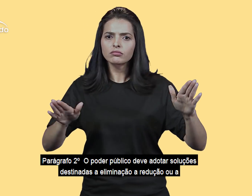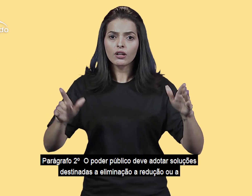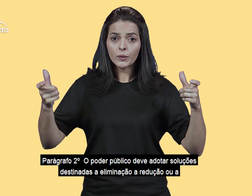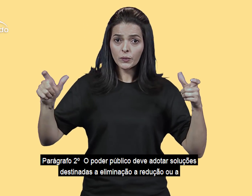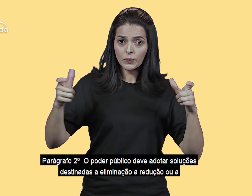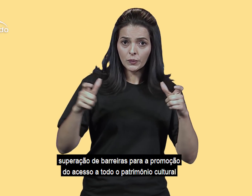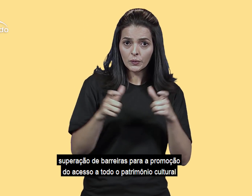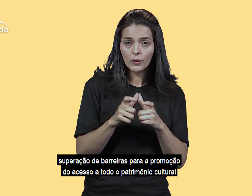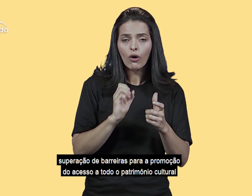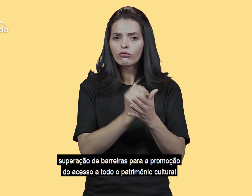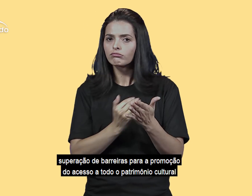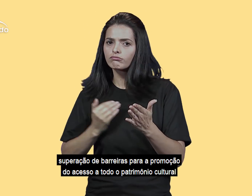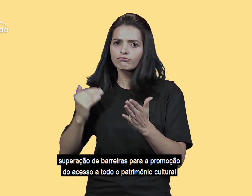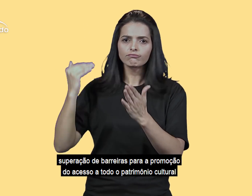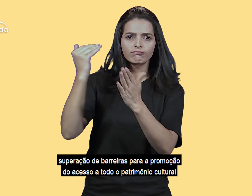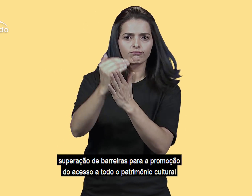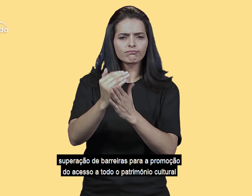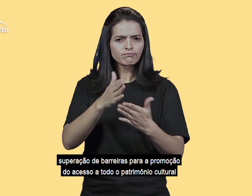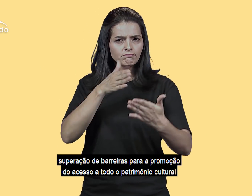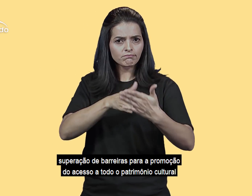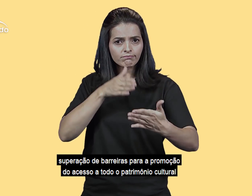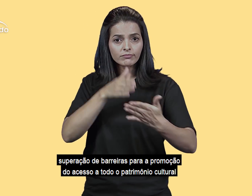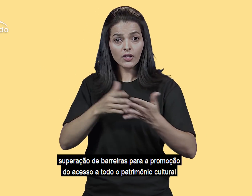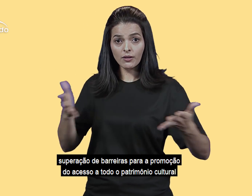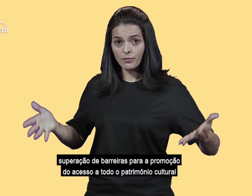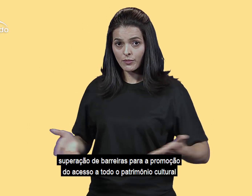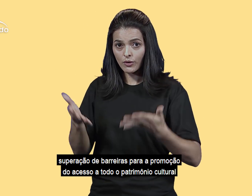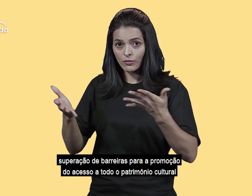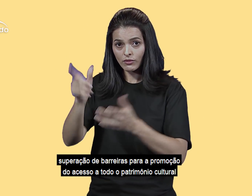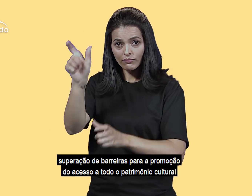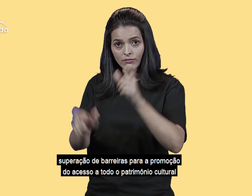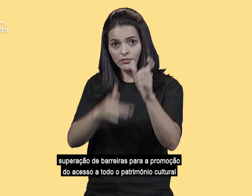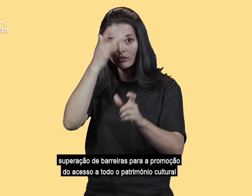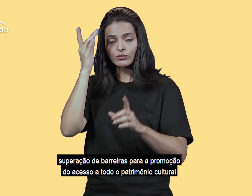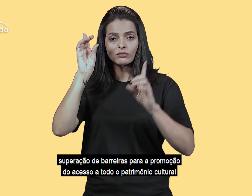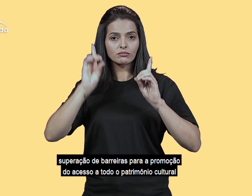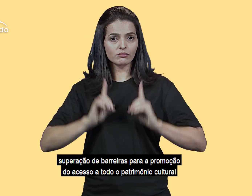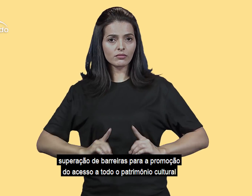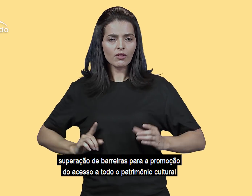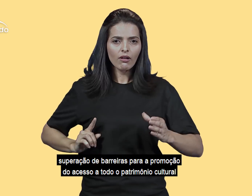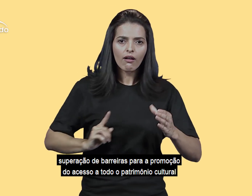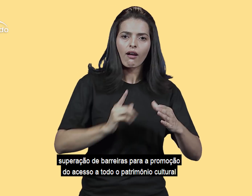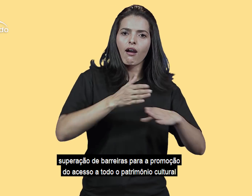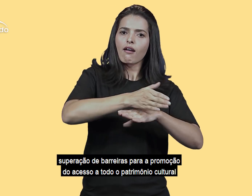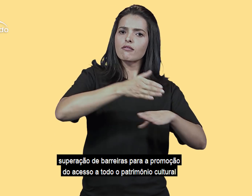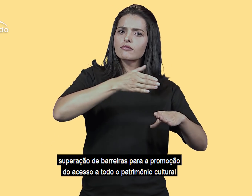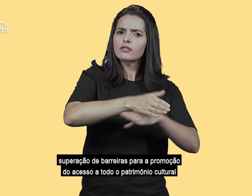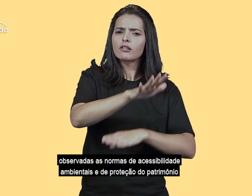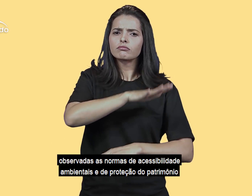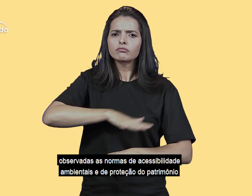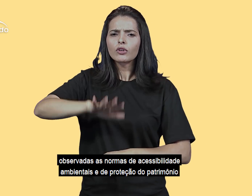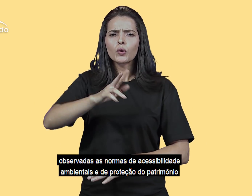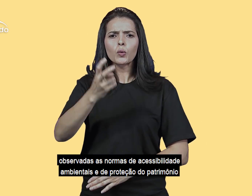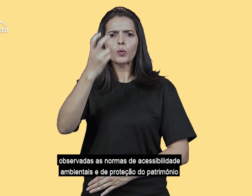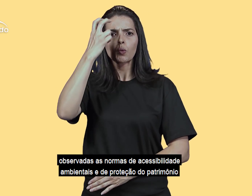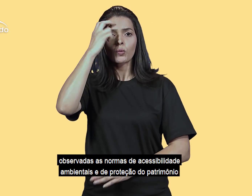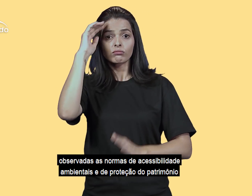ou a superação de barreiras para a promoção do acesso a todo o património cultural observadas as normas